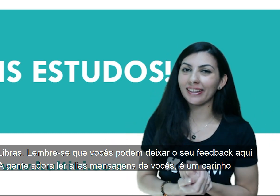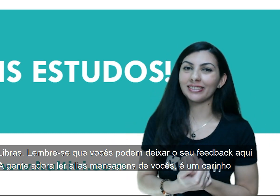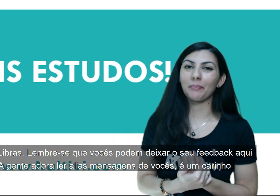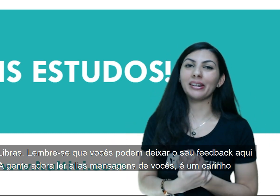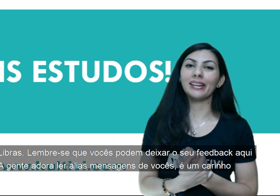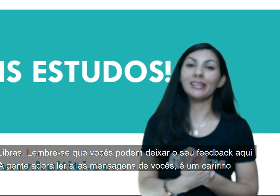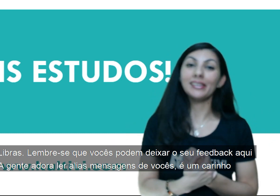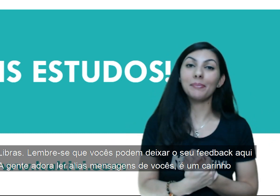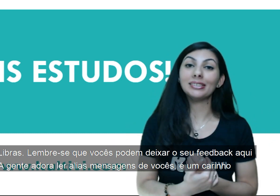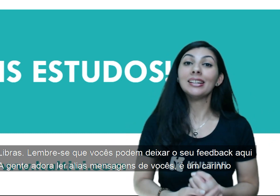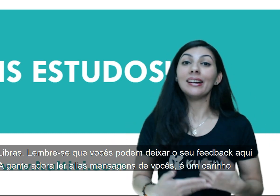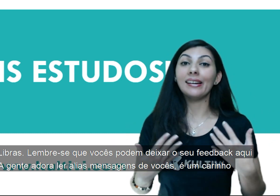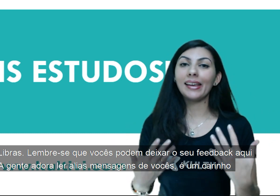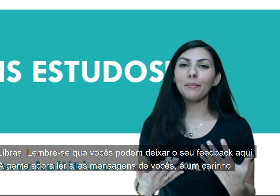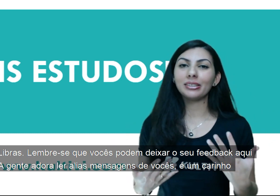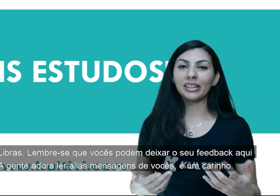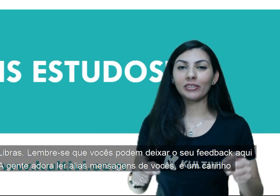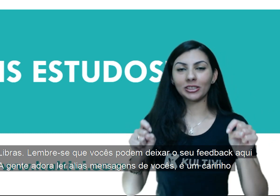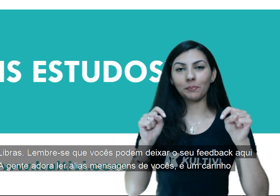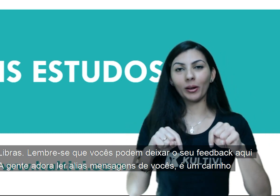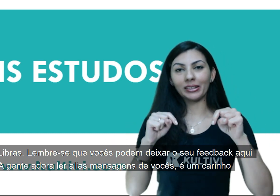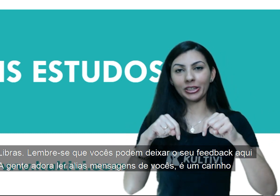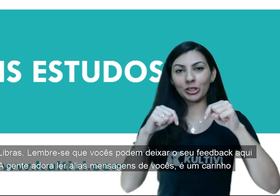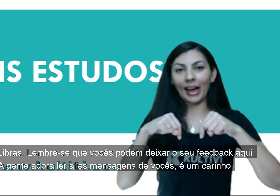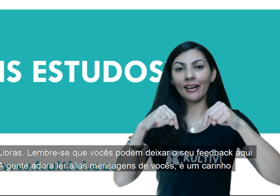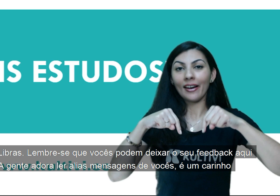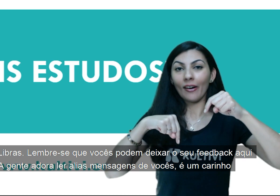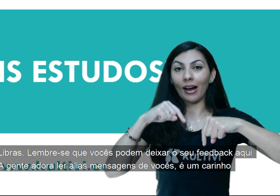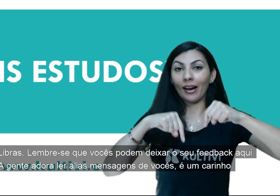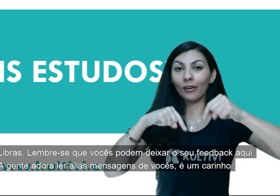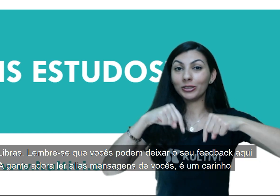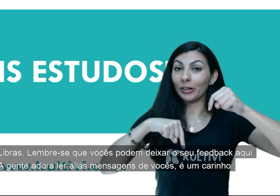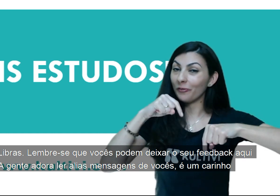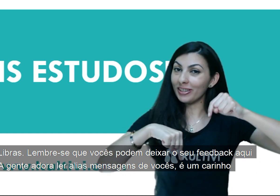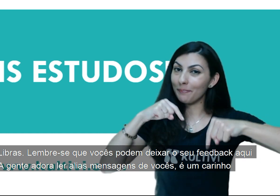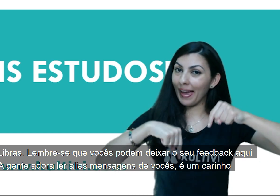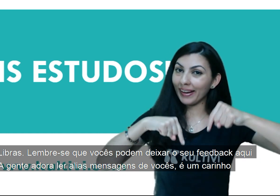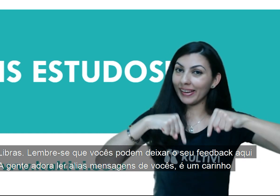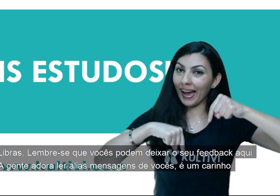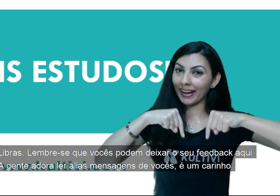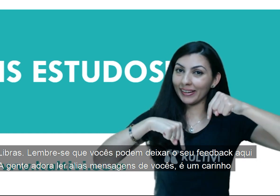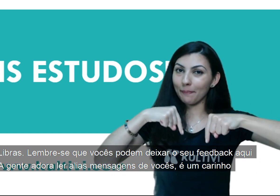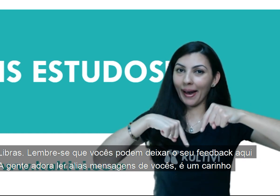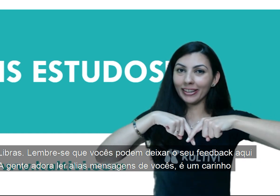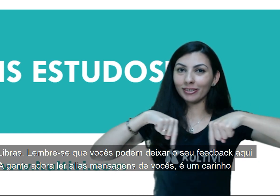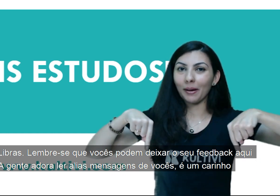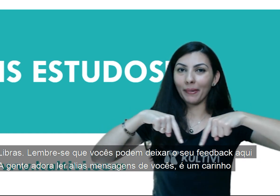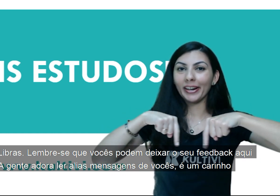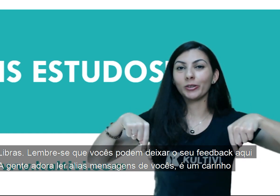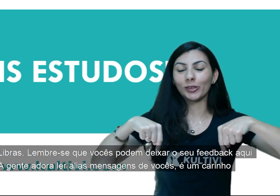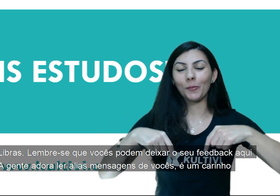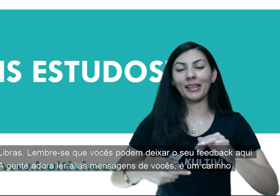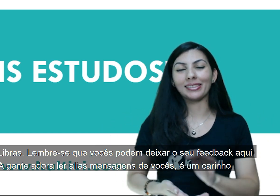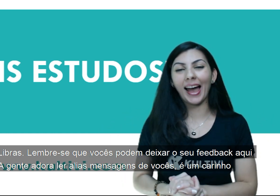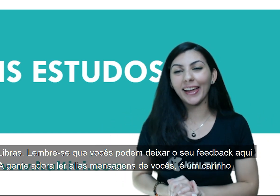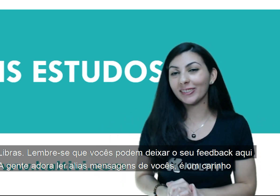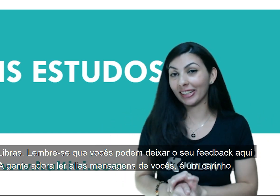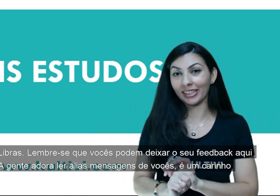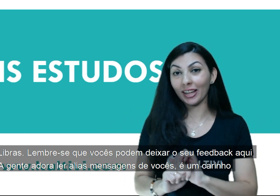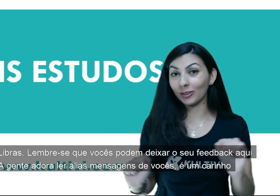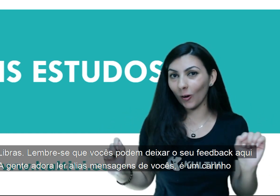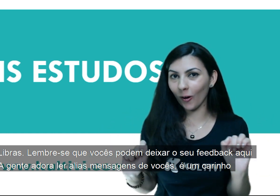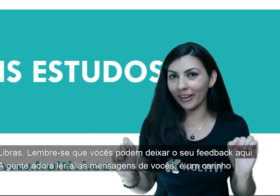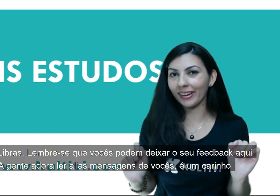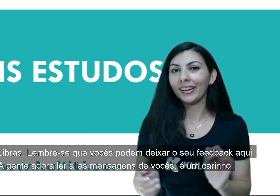interessadas Em aprender Libra Lembre-se Que vocês podem Deixar O seu feedback Aqui embaixo Na página dos comentários